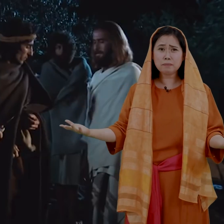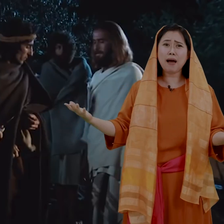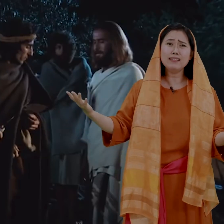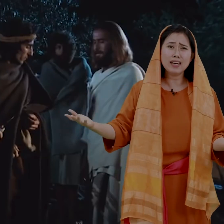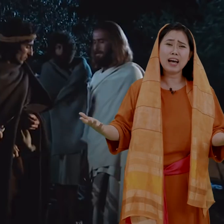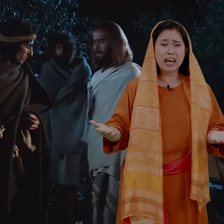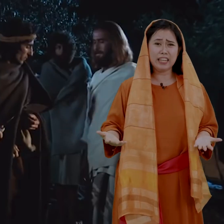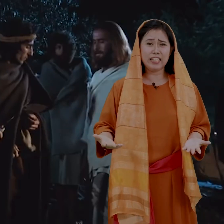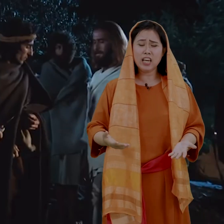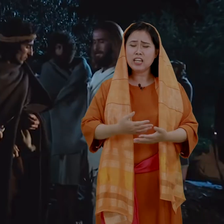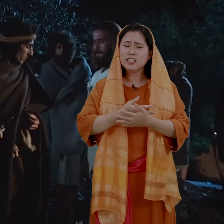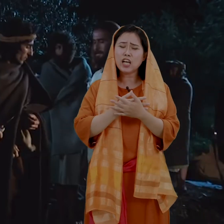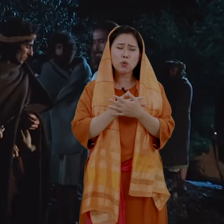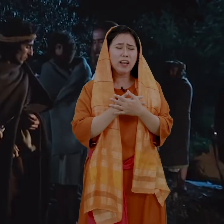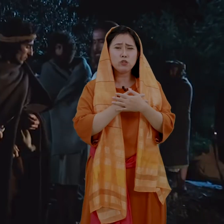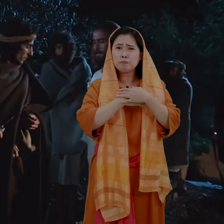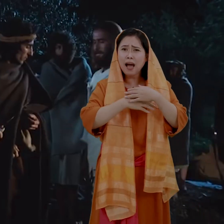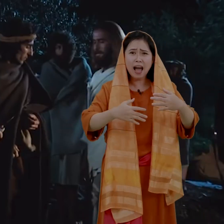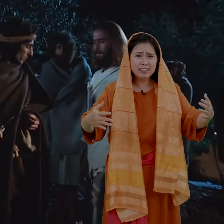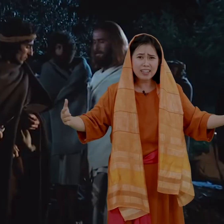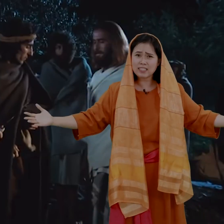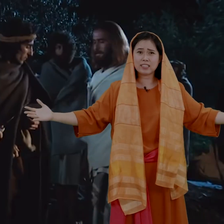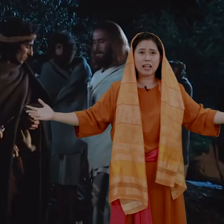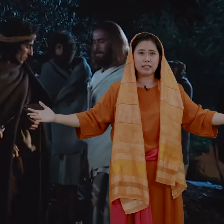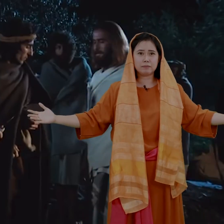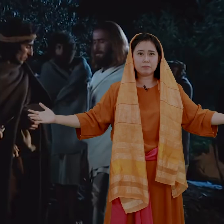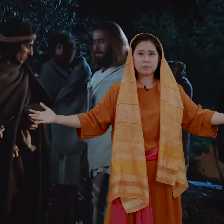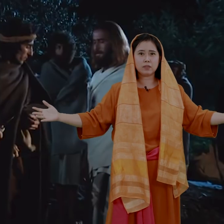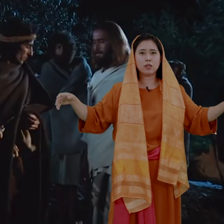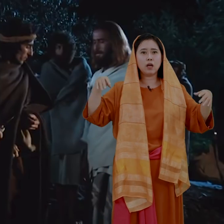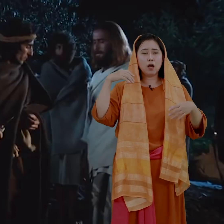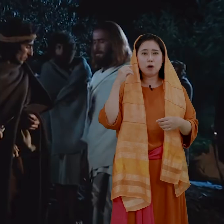Karena sepanjang hari ini, jadwal Yesus padat sekali.